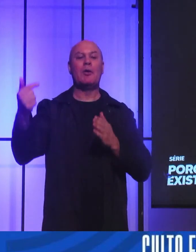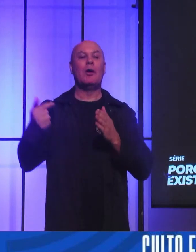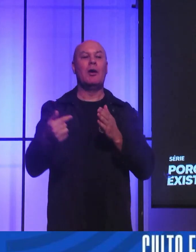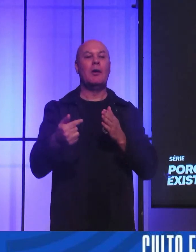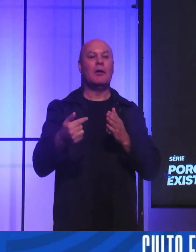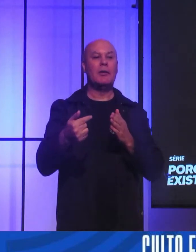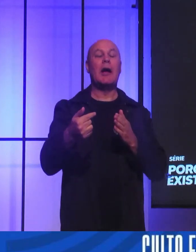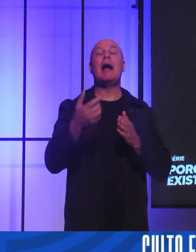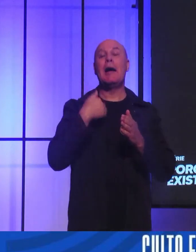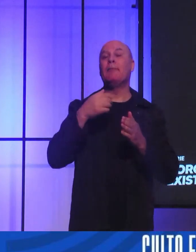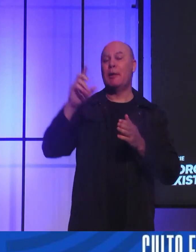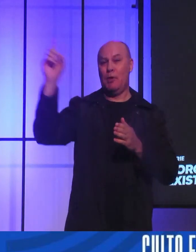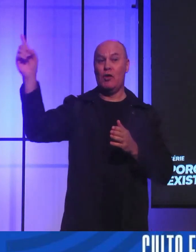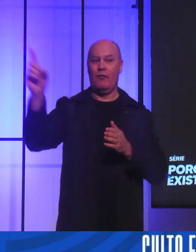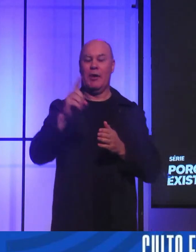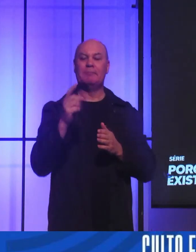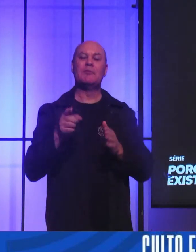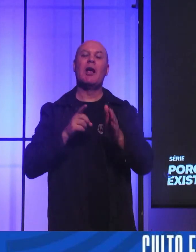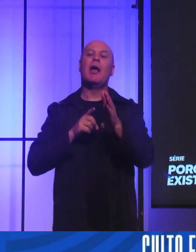morresse hoje,